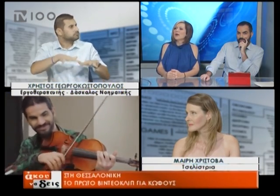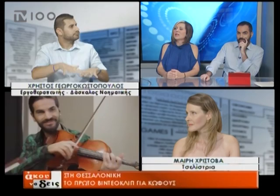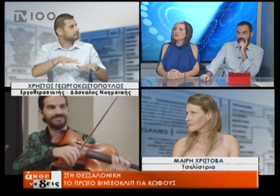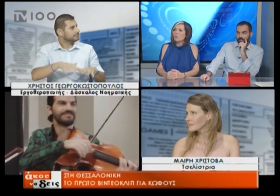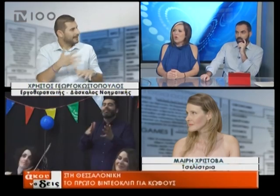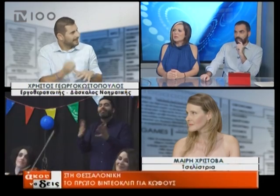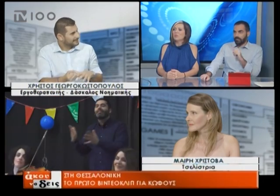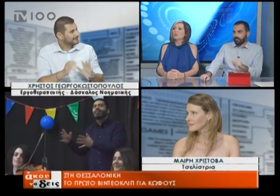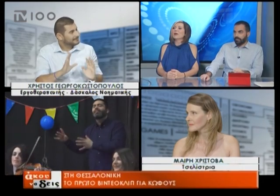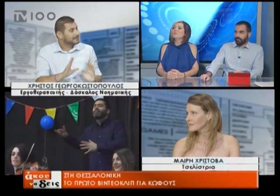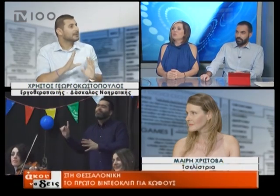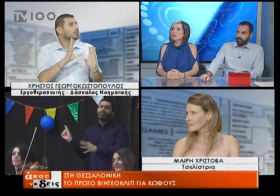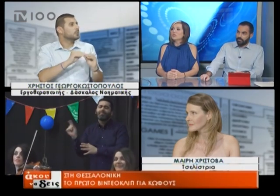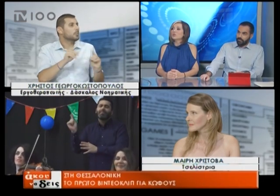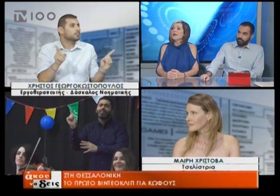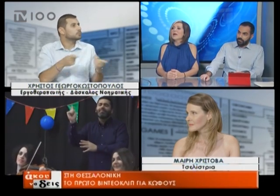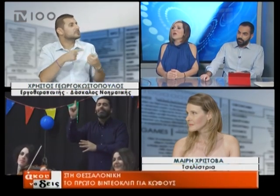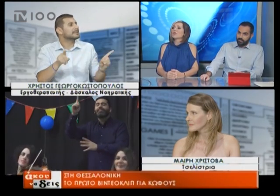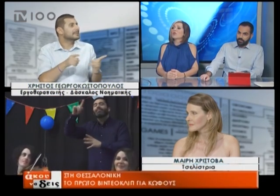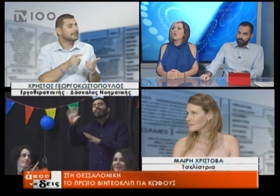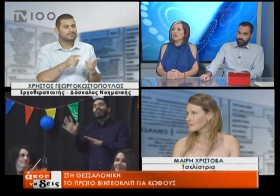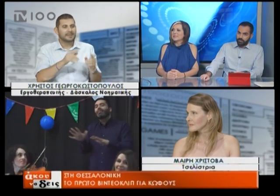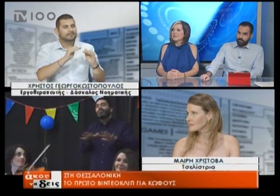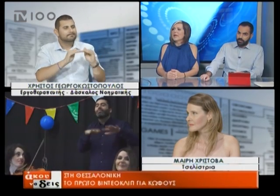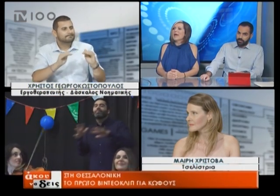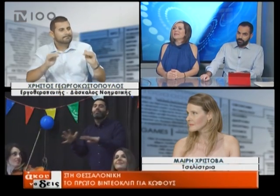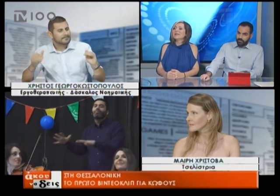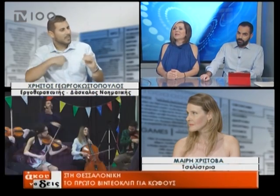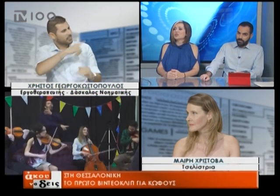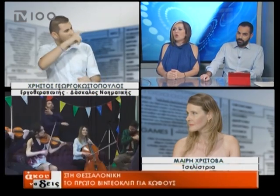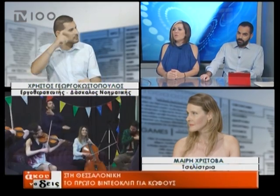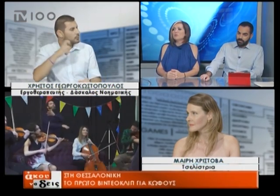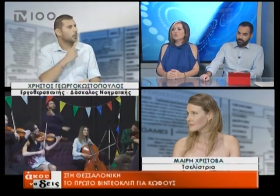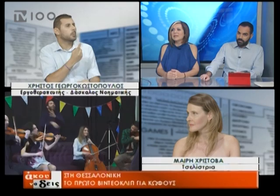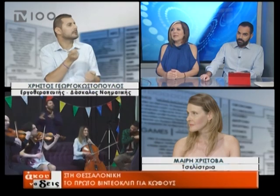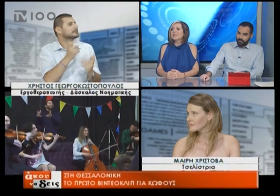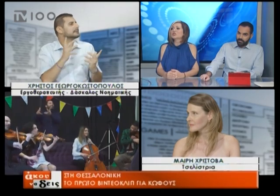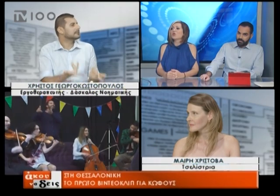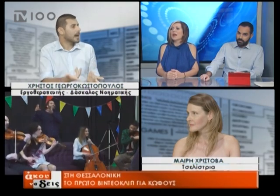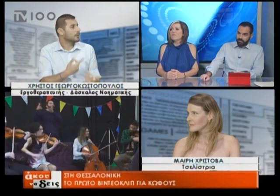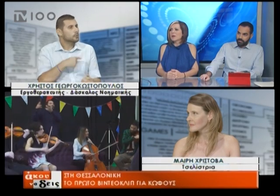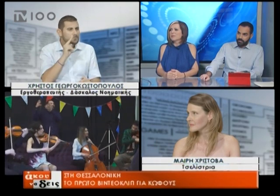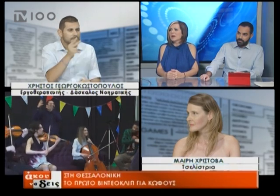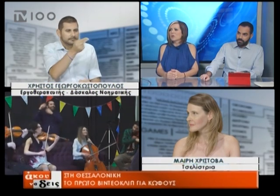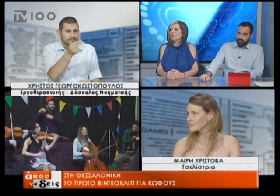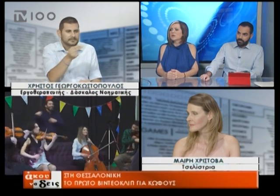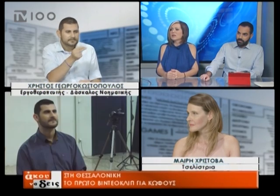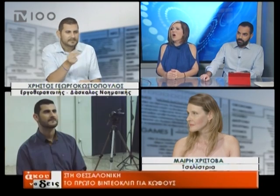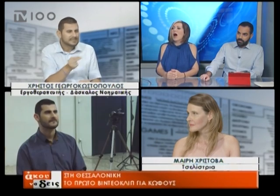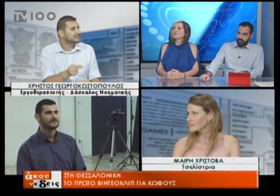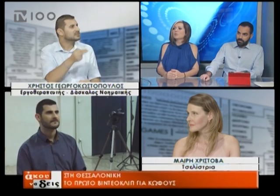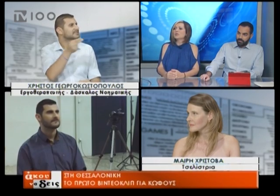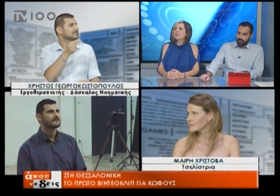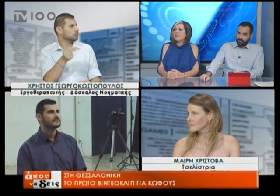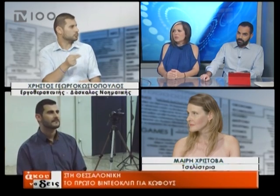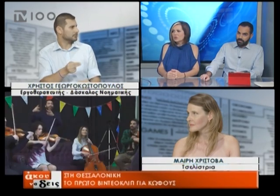έχουν ρυθμό και μπορούν να δημιουργήσουν δόνηση. Την soft μουσική δυσκολεύομαι να την παρακολουθήσω.